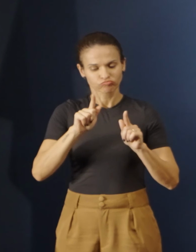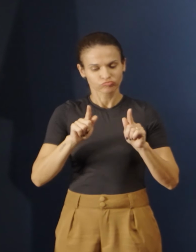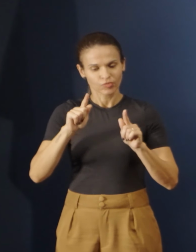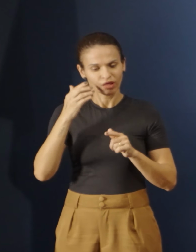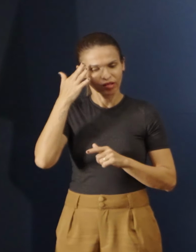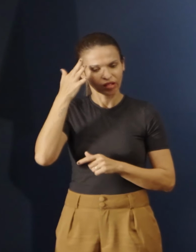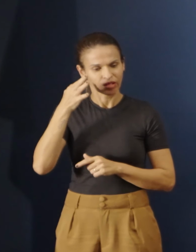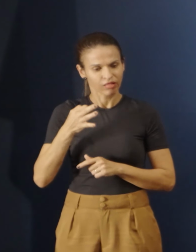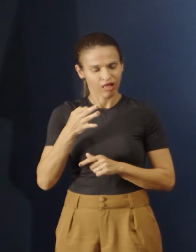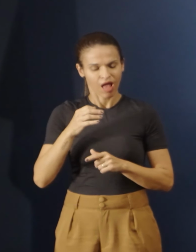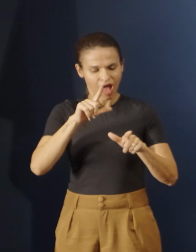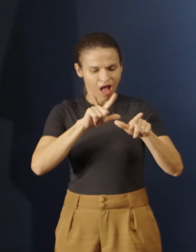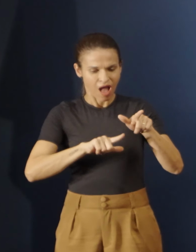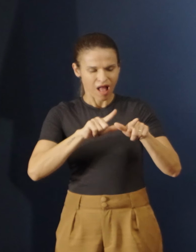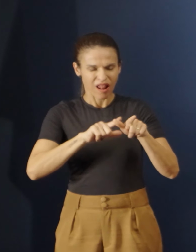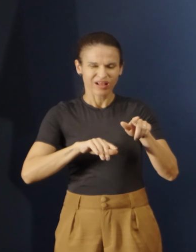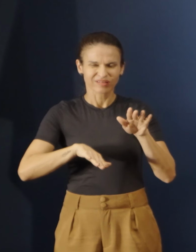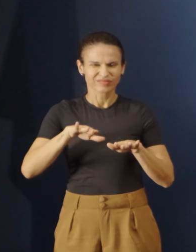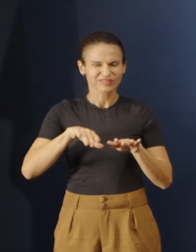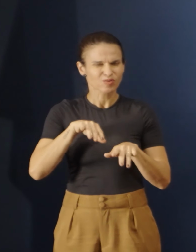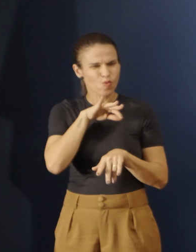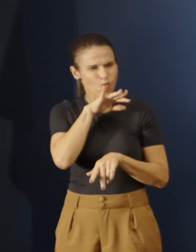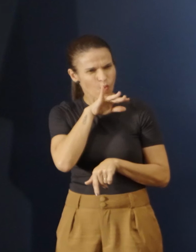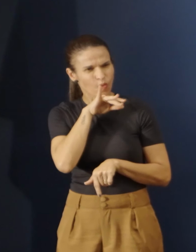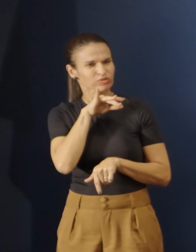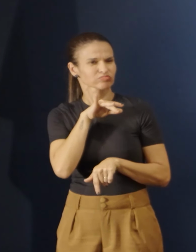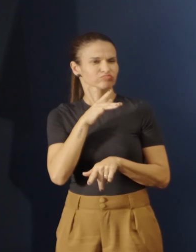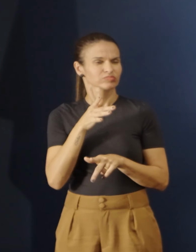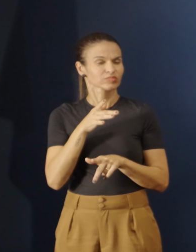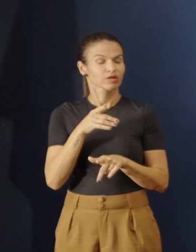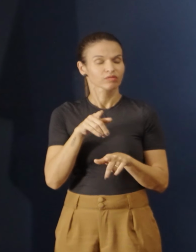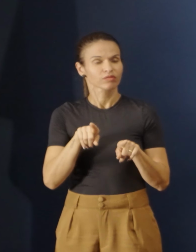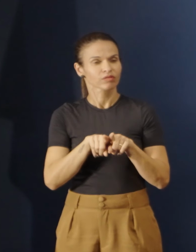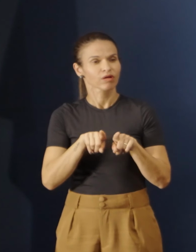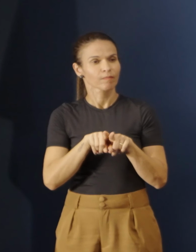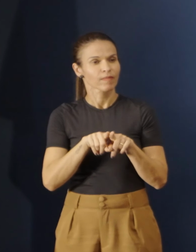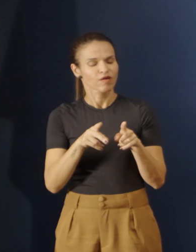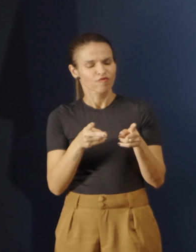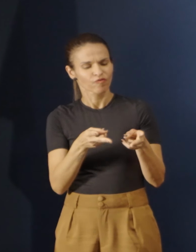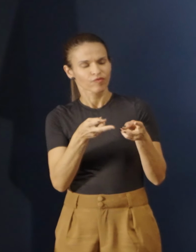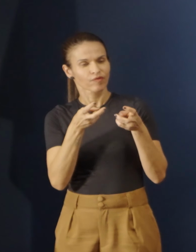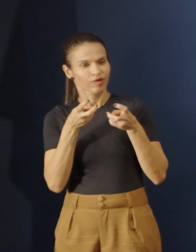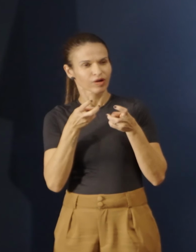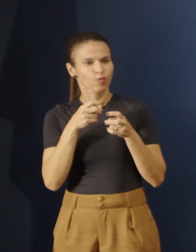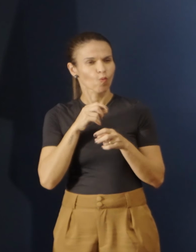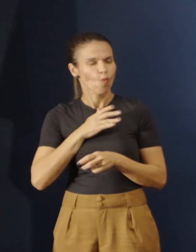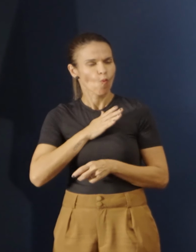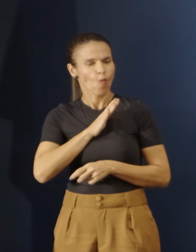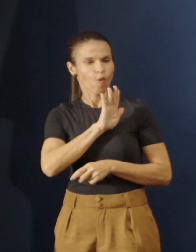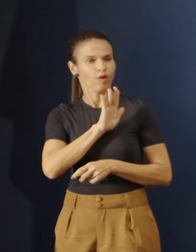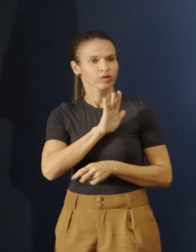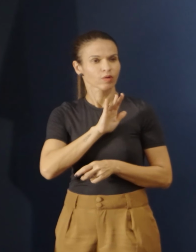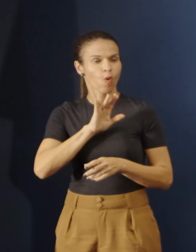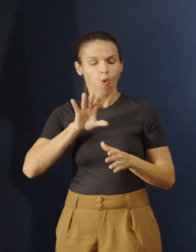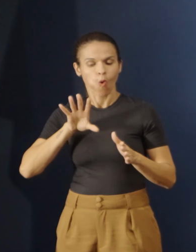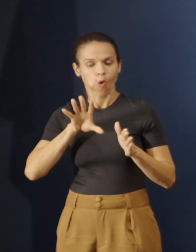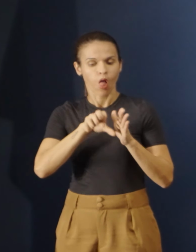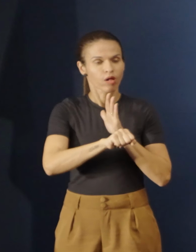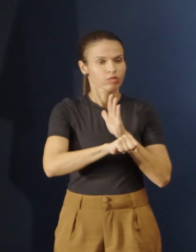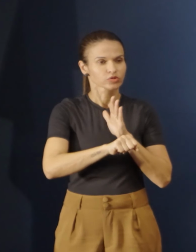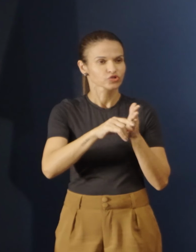entender caligrafia, que as caligrafias, às vezes, são horríveis. E lidar com uma coisa horrorosa que acontece nos arquivos, roubos de